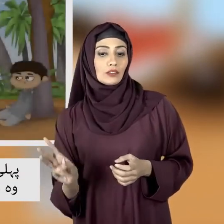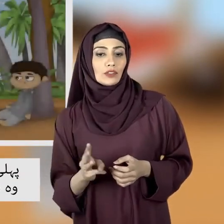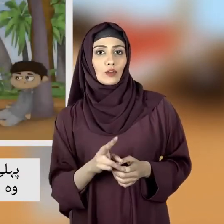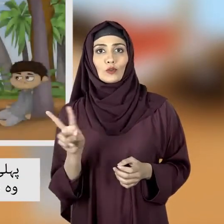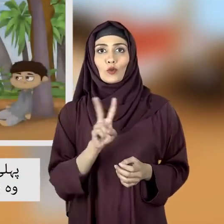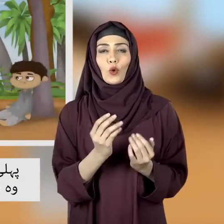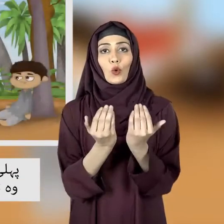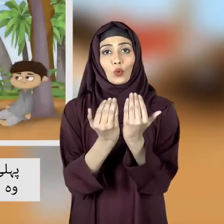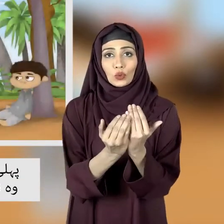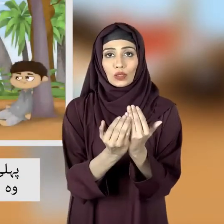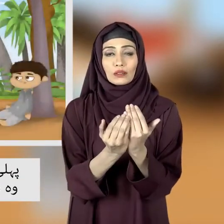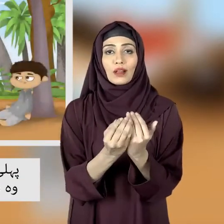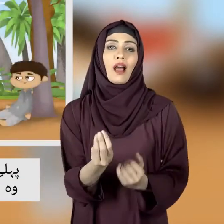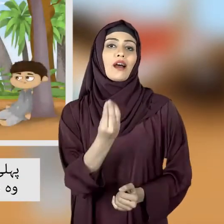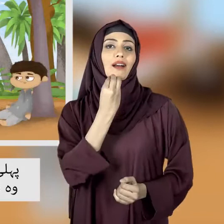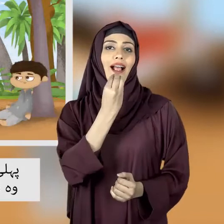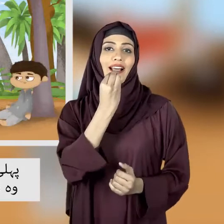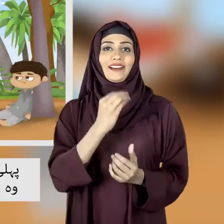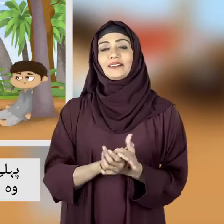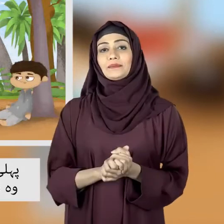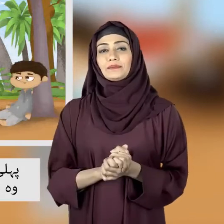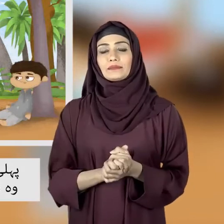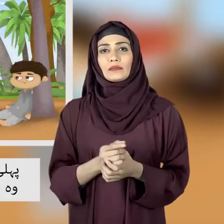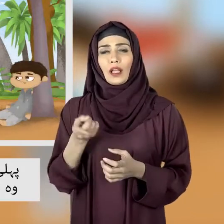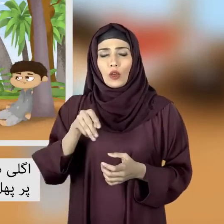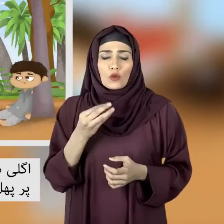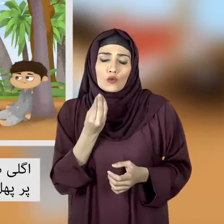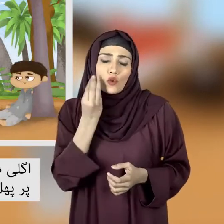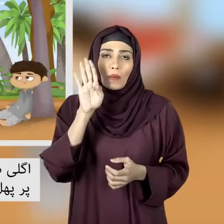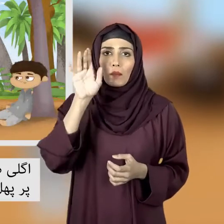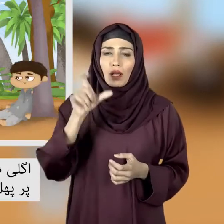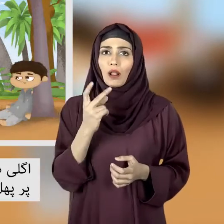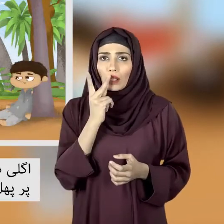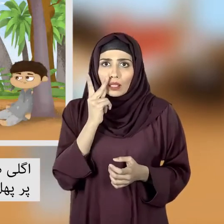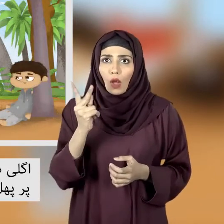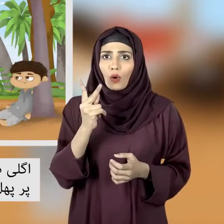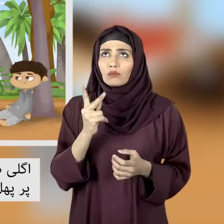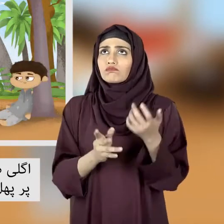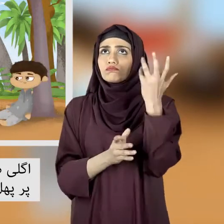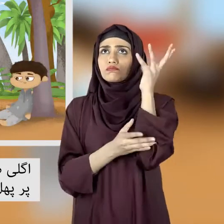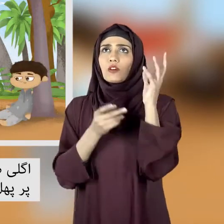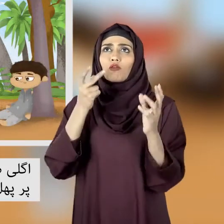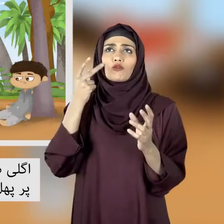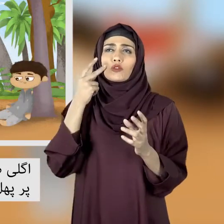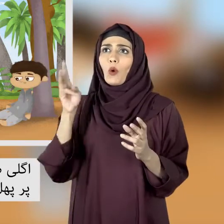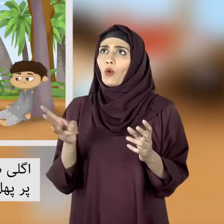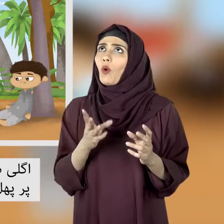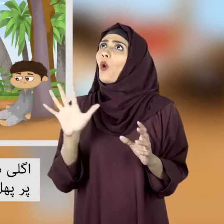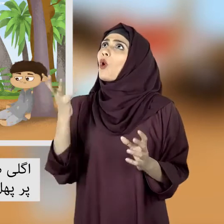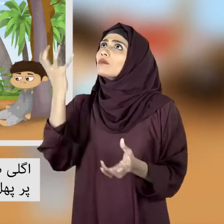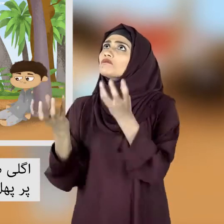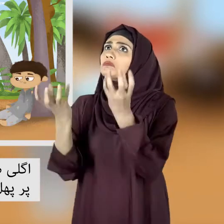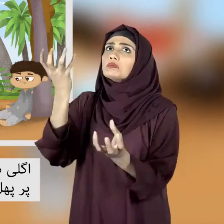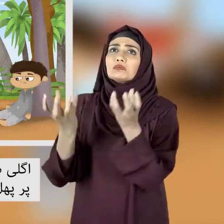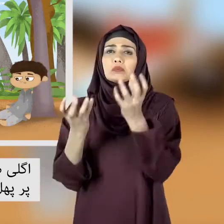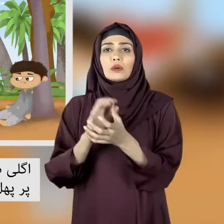پہلی چیز جس کے لیے انہوں نے دعا مانگی وہ تھا کھانا۔ اگلی صبح بلال نے دیکھا کہ اس کے پاس ہی درخت پر پھل